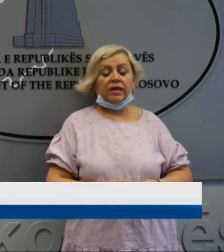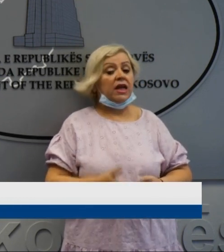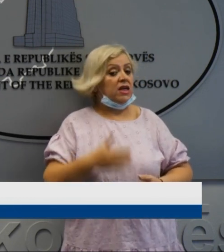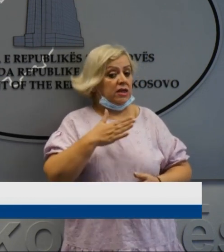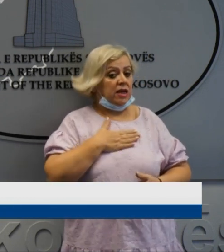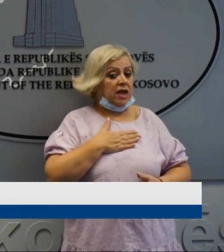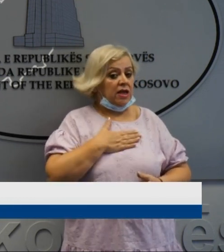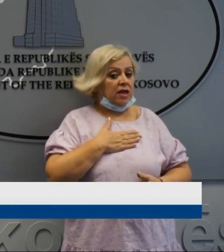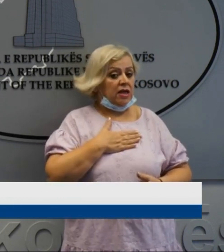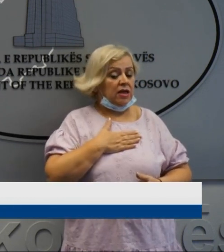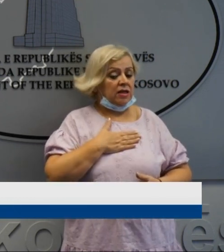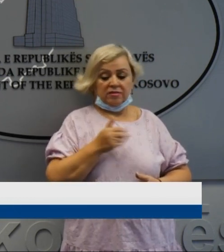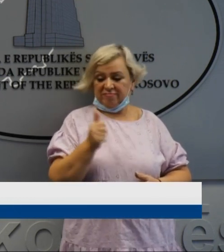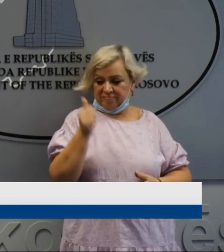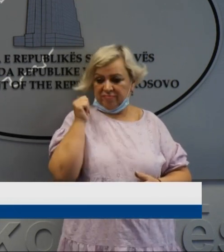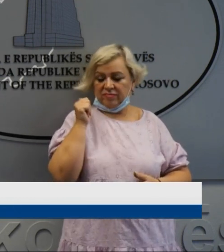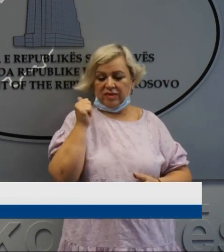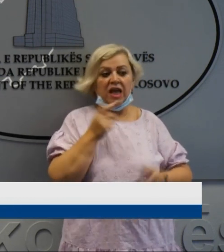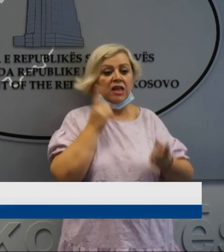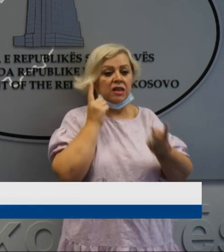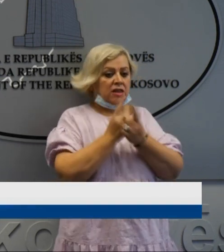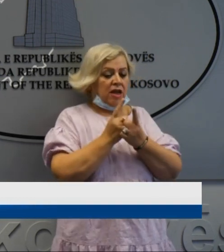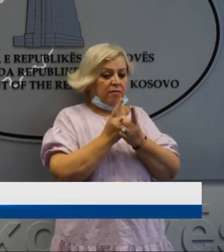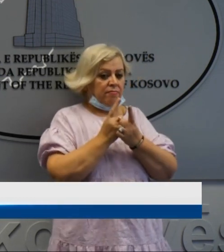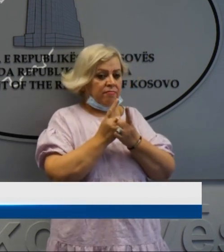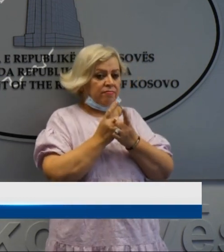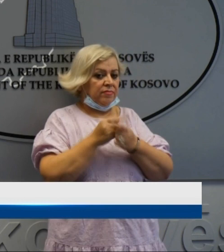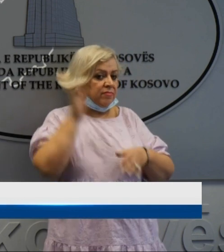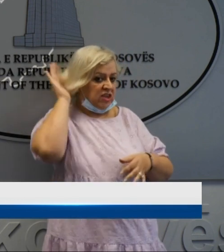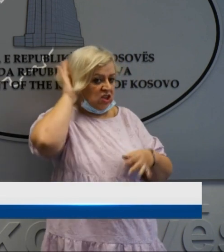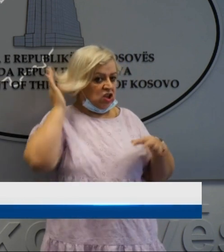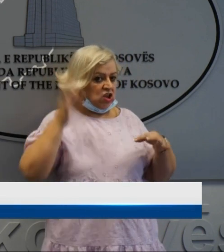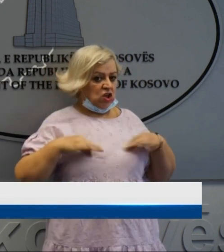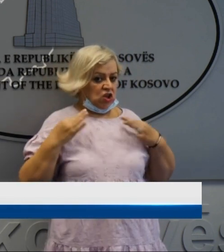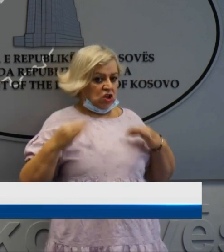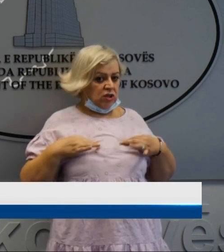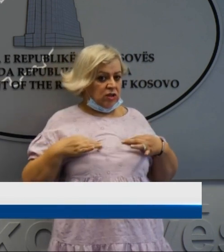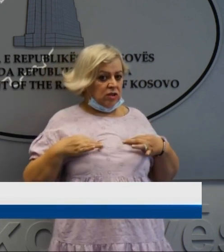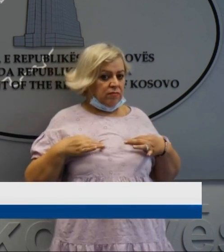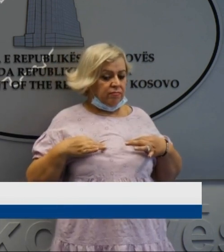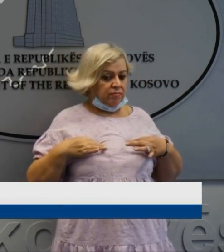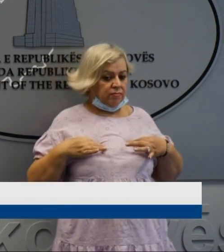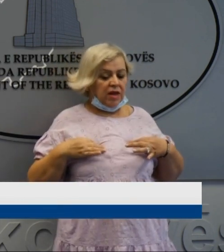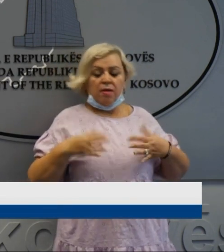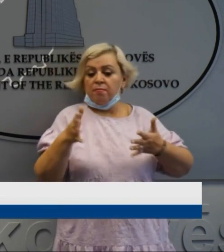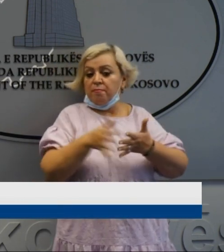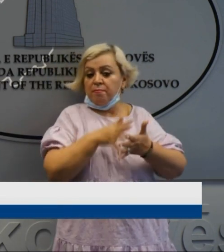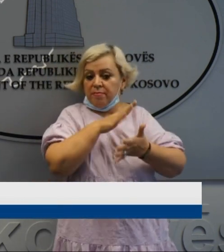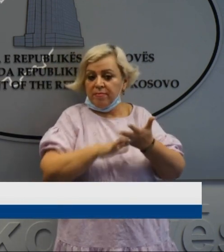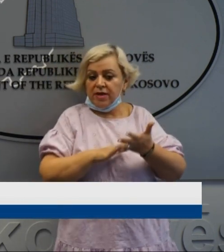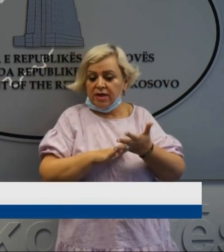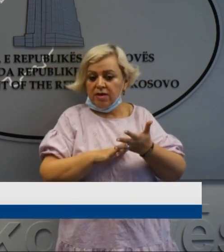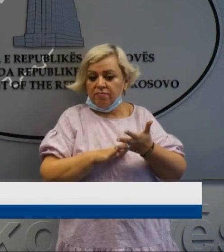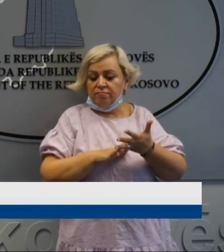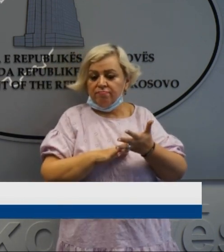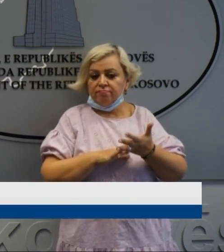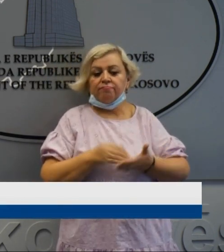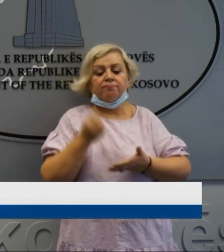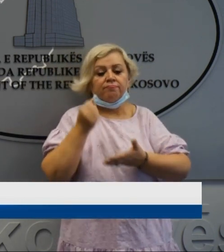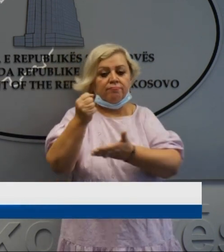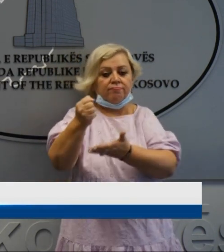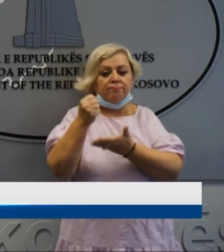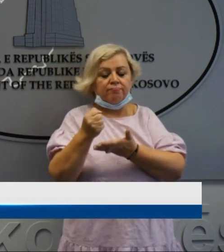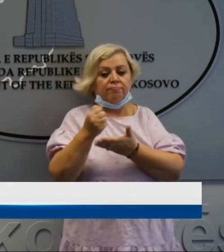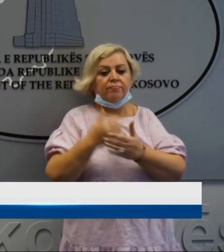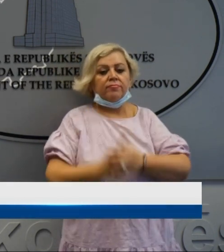ne dje në fakt në takimin që është mbajtur në Ministrinë e Shëndetësisë, është bërë plan operativ dhe i kostuar